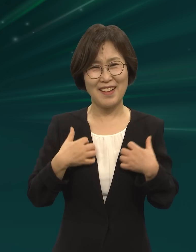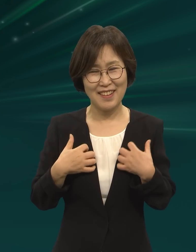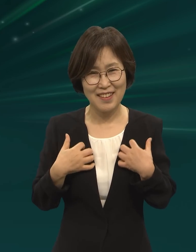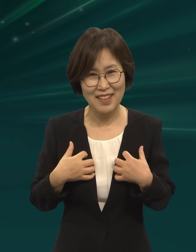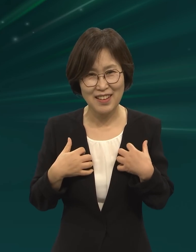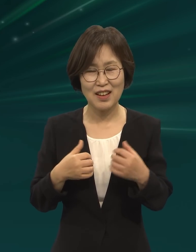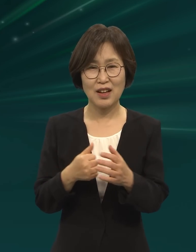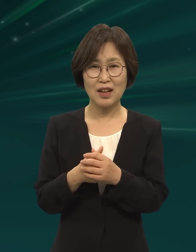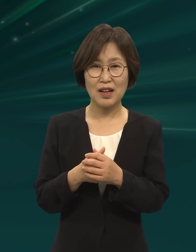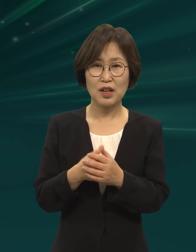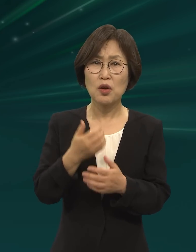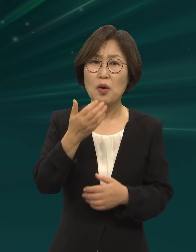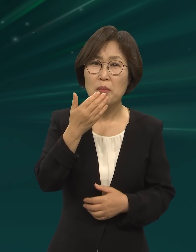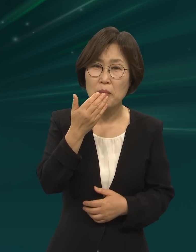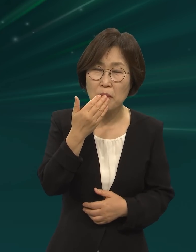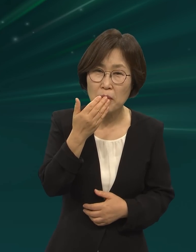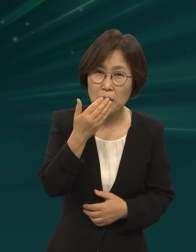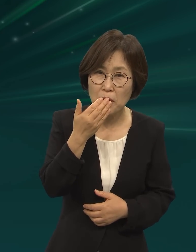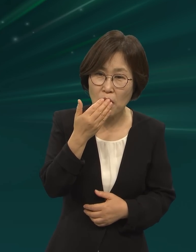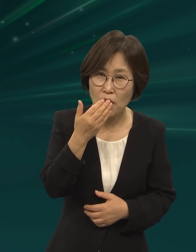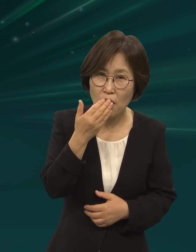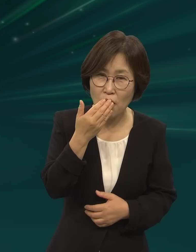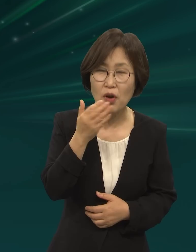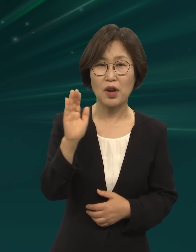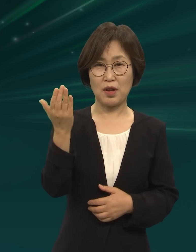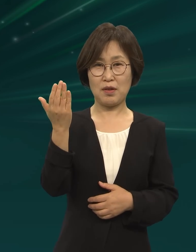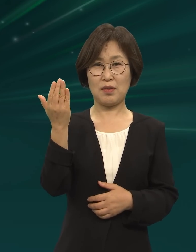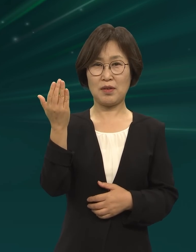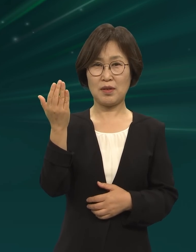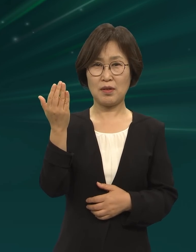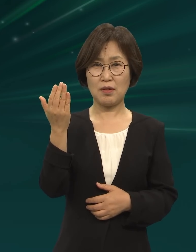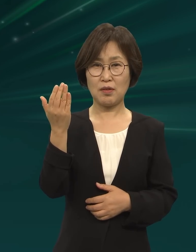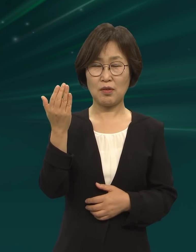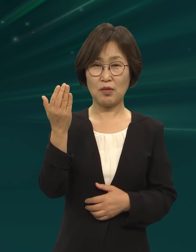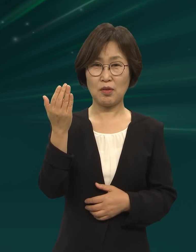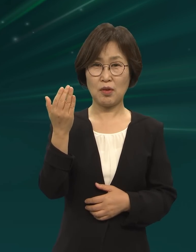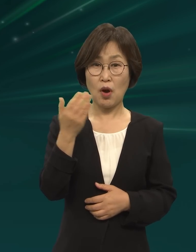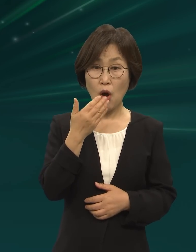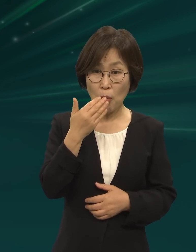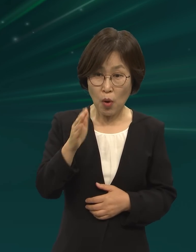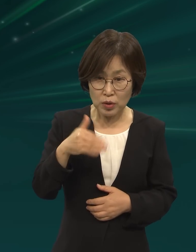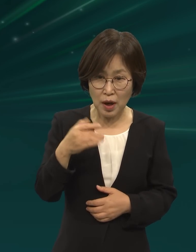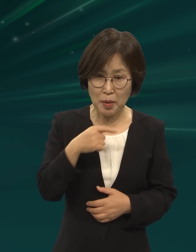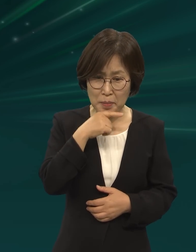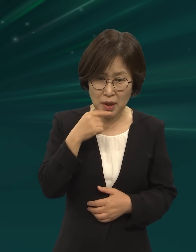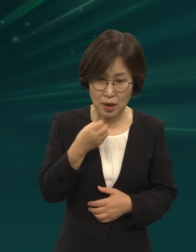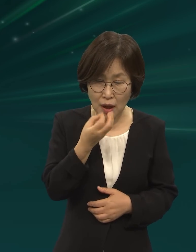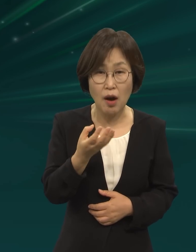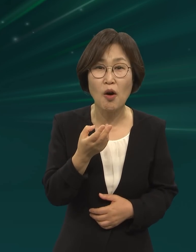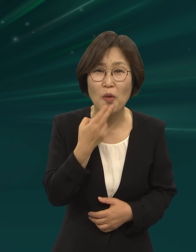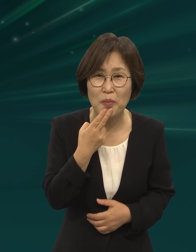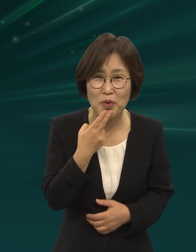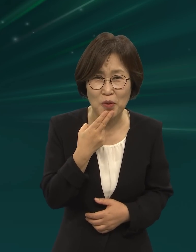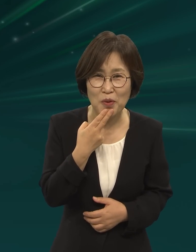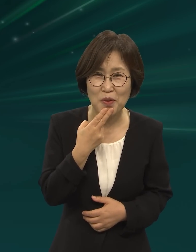먹기 시작합니다. 이제 무엇 먹고 또 피가 더 이상 이제 안 나오네요. 안